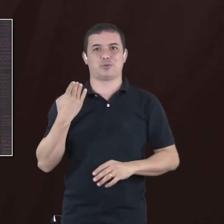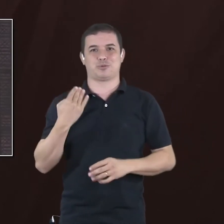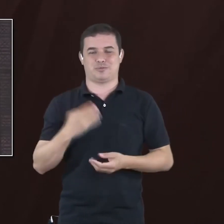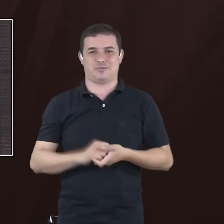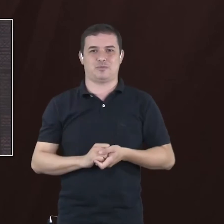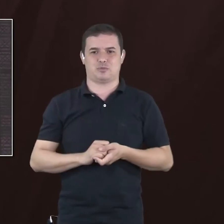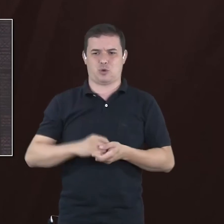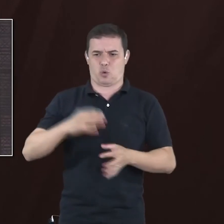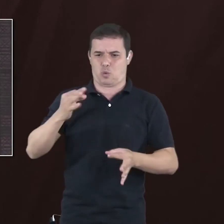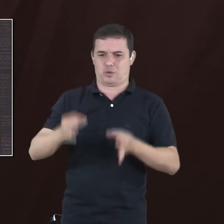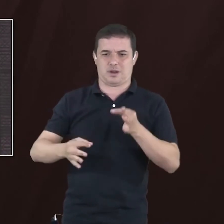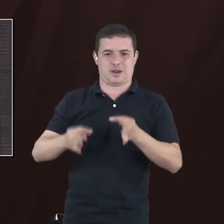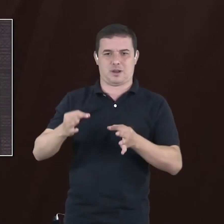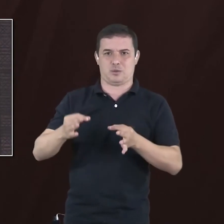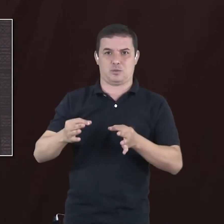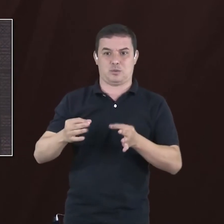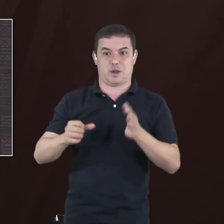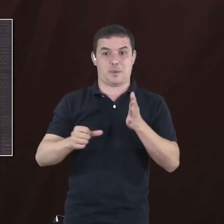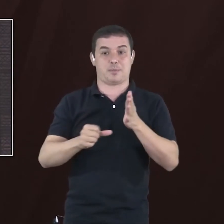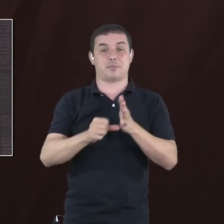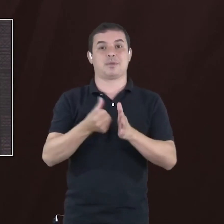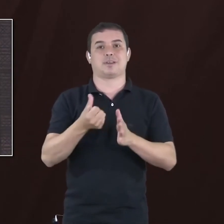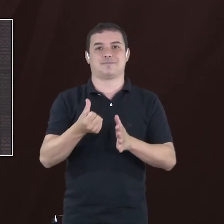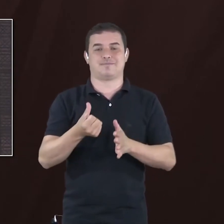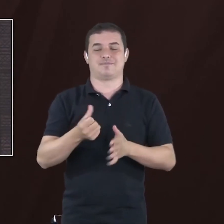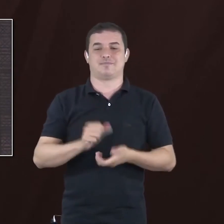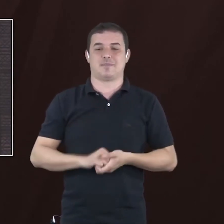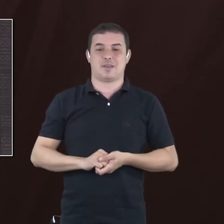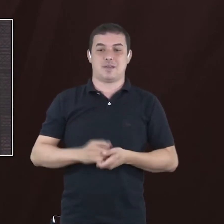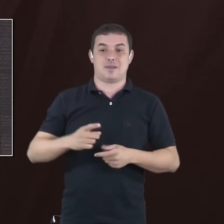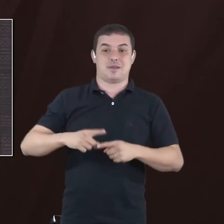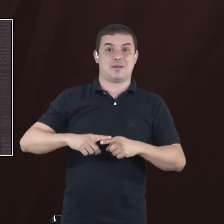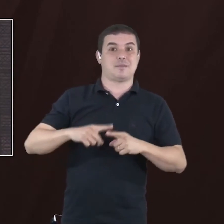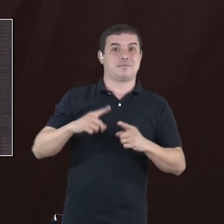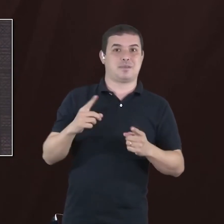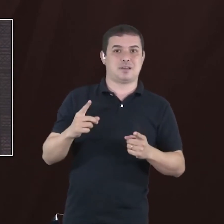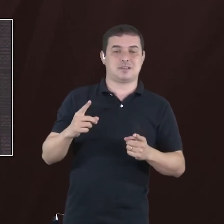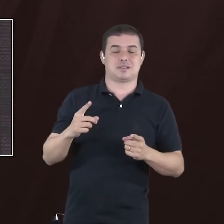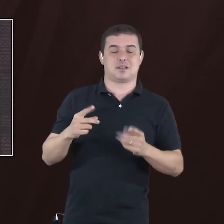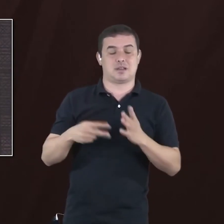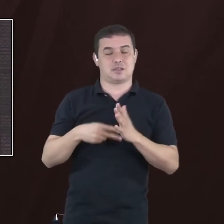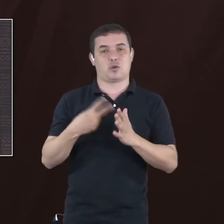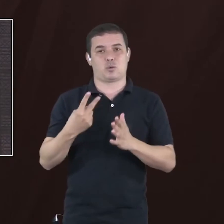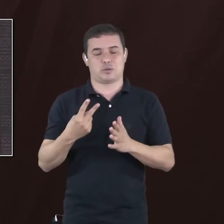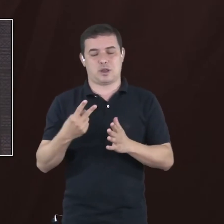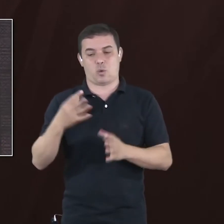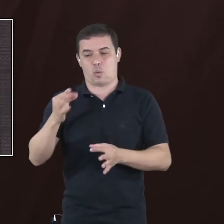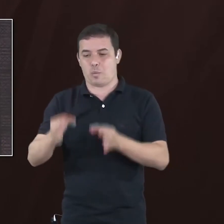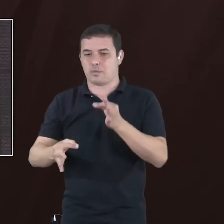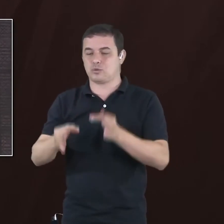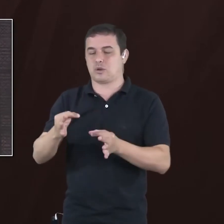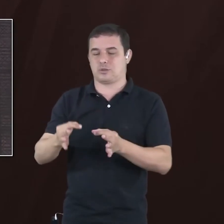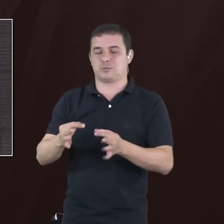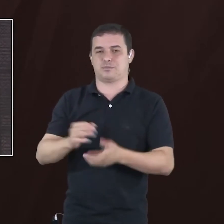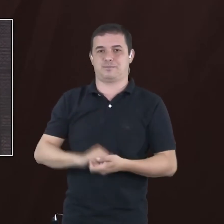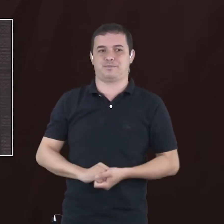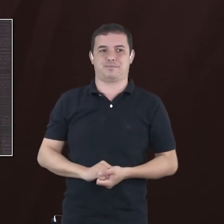audiência, mas na segunda ele foi. Aí o que ele fala? Ele fala,